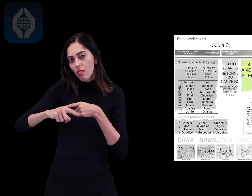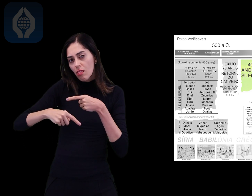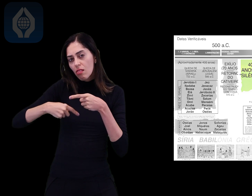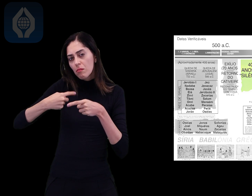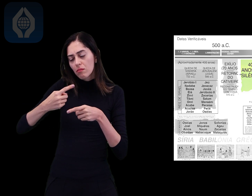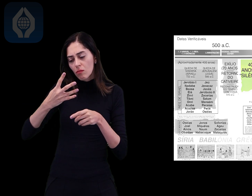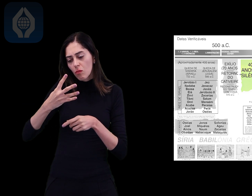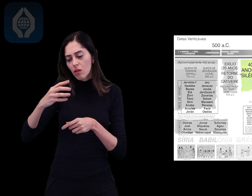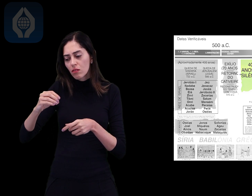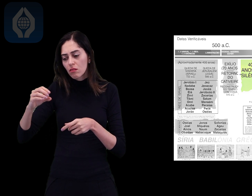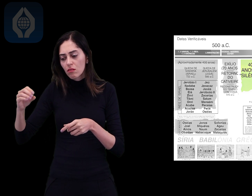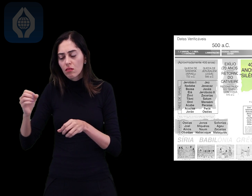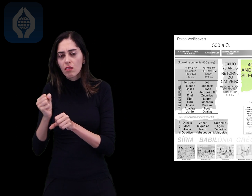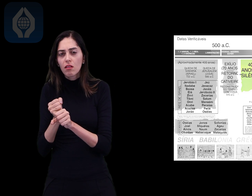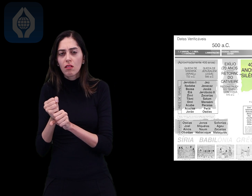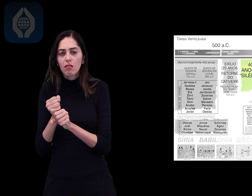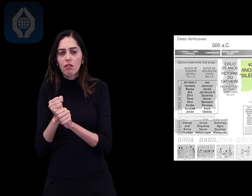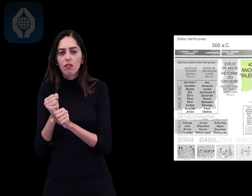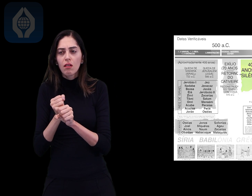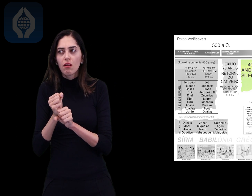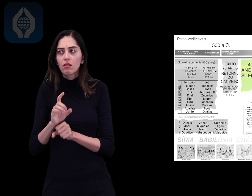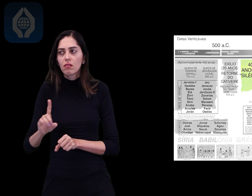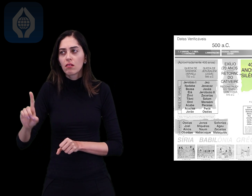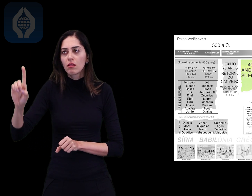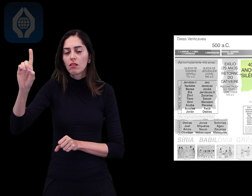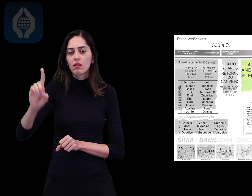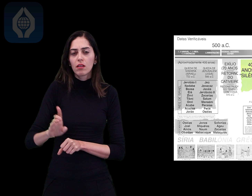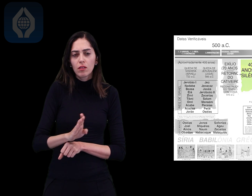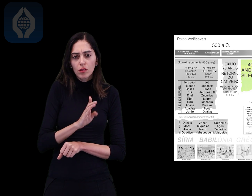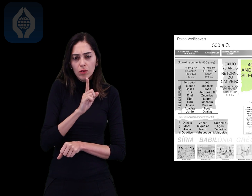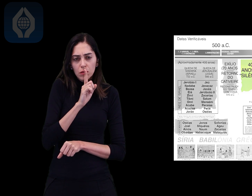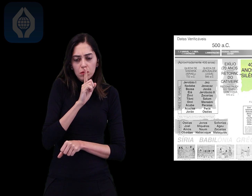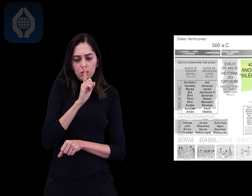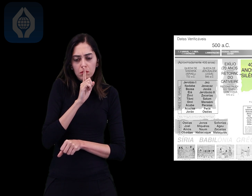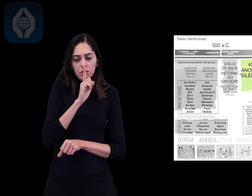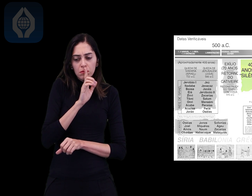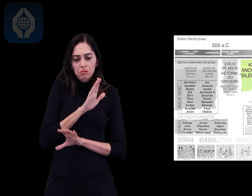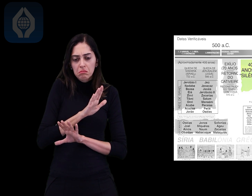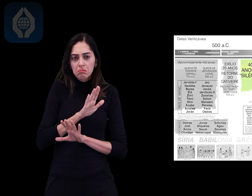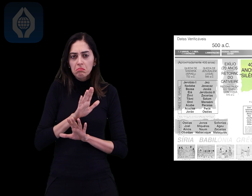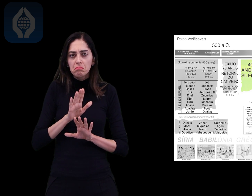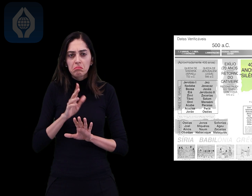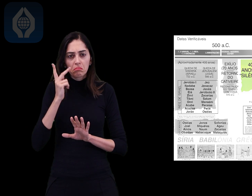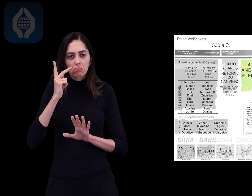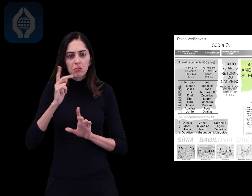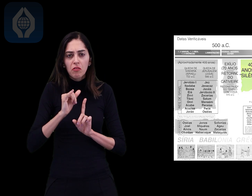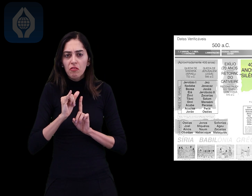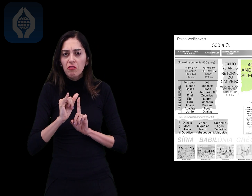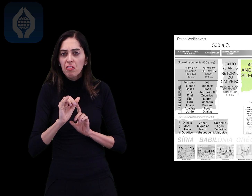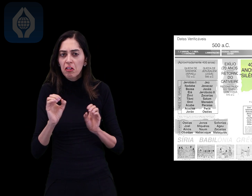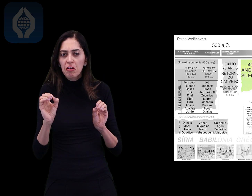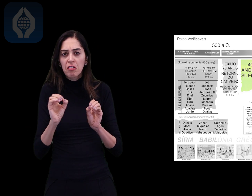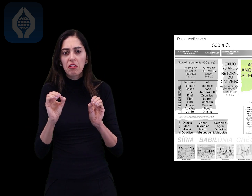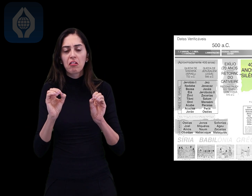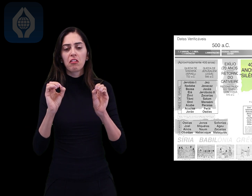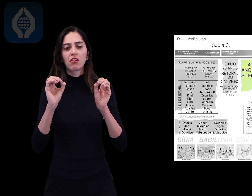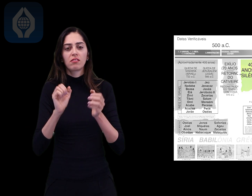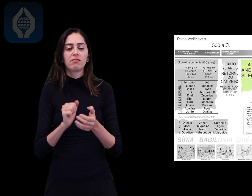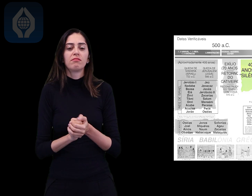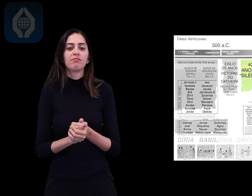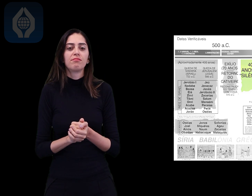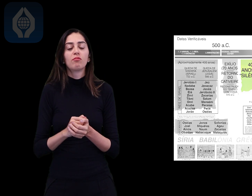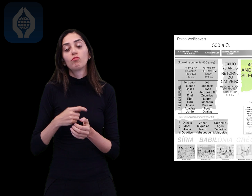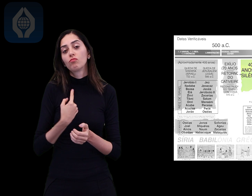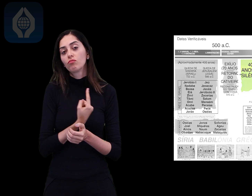qualquer profeta. Porém, assim como estudamos em nossa última lição, Deus ainda estava operando durante esse tempo